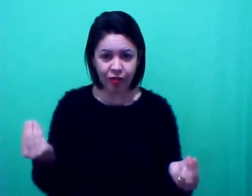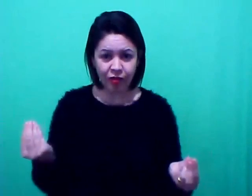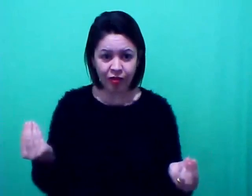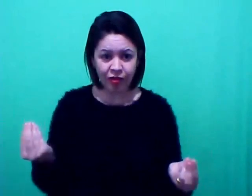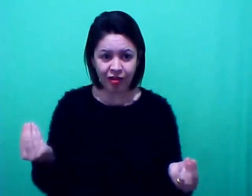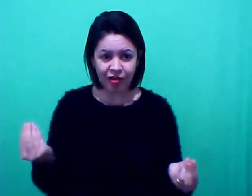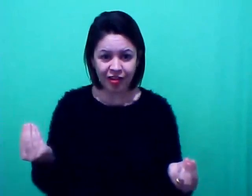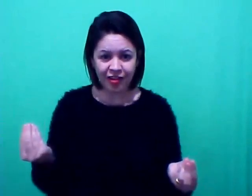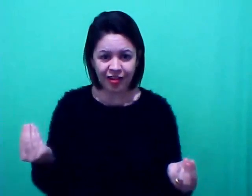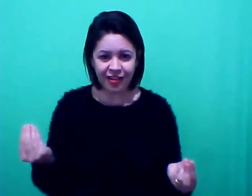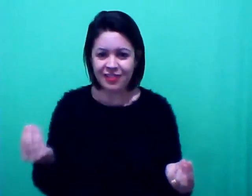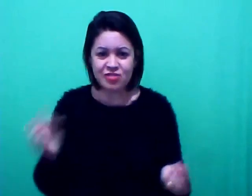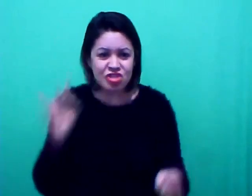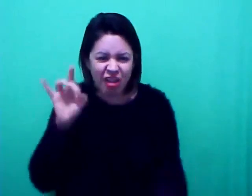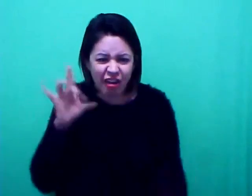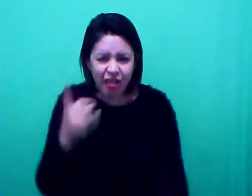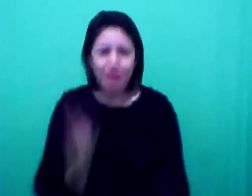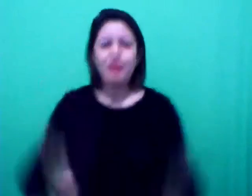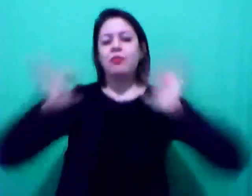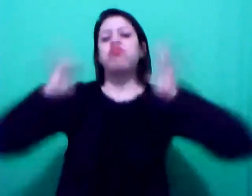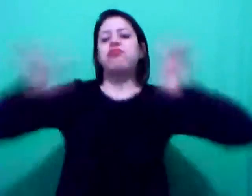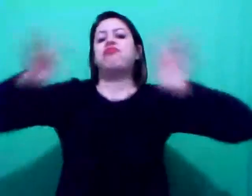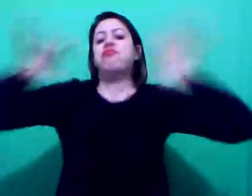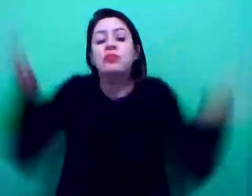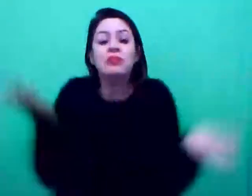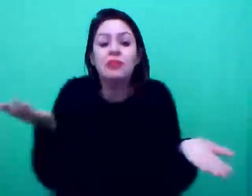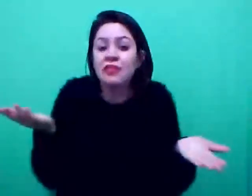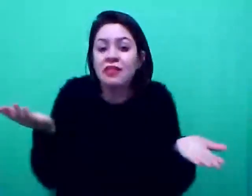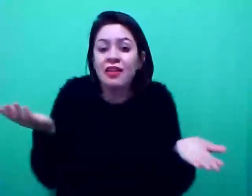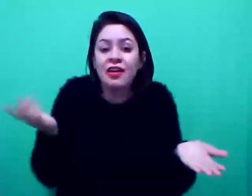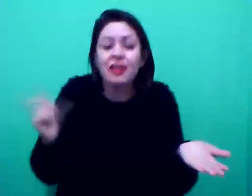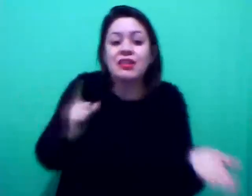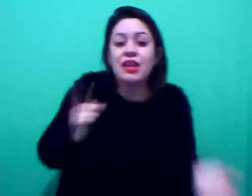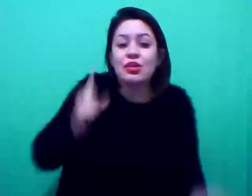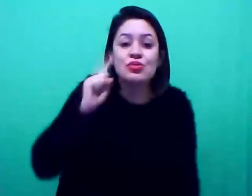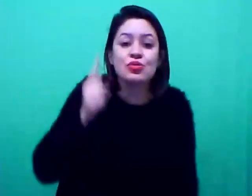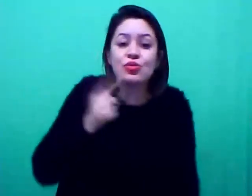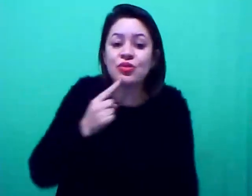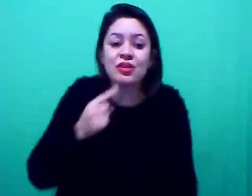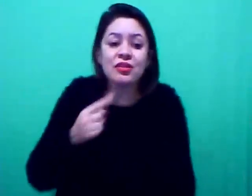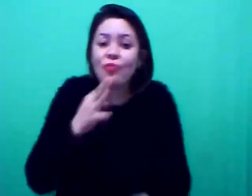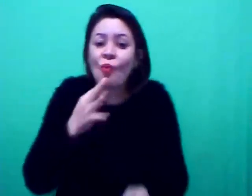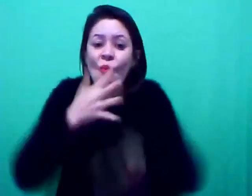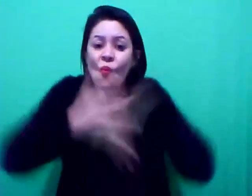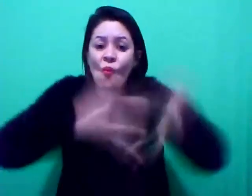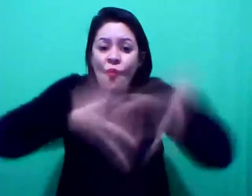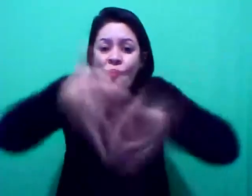Mas como assim? É só o intérprete ali sinalizando e o surdo.